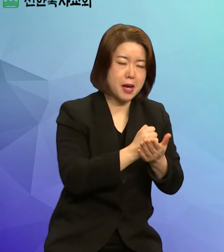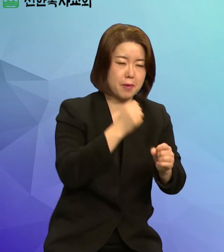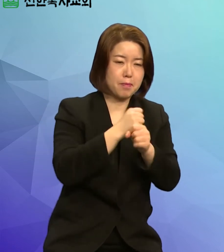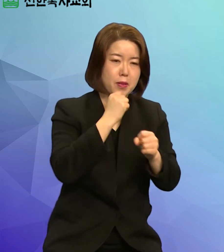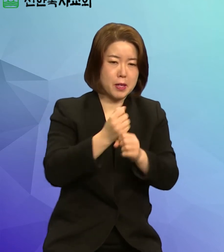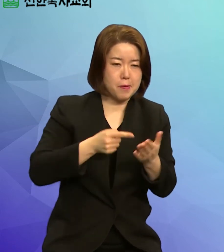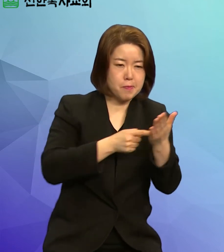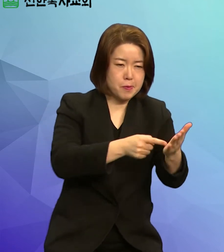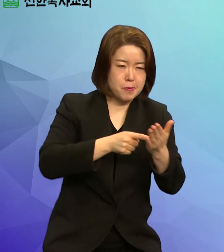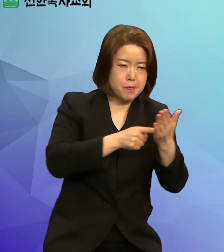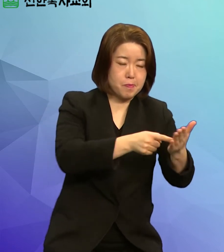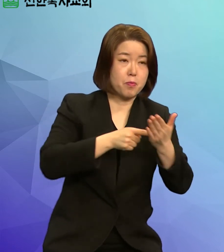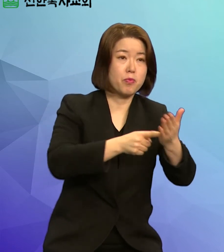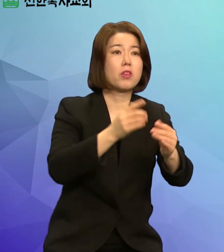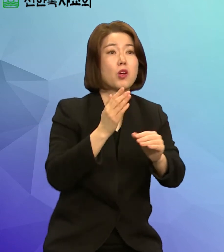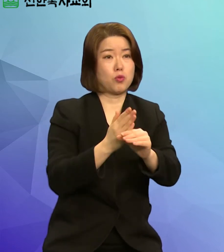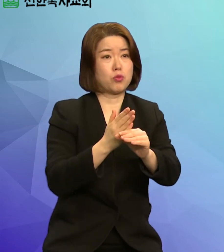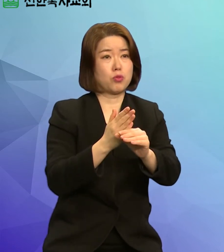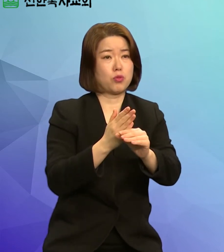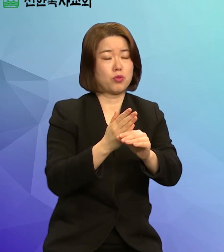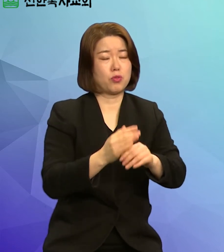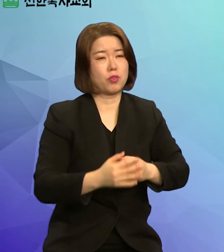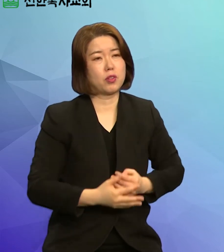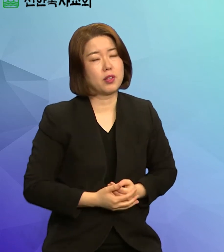법적으로 지금 이루어지고 있습니다.